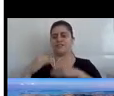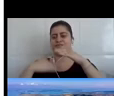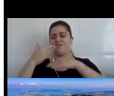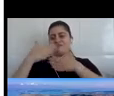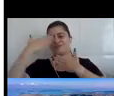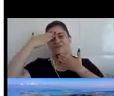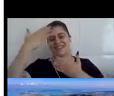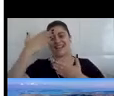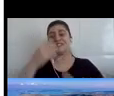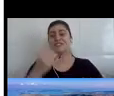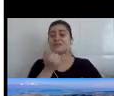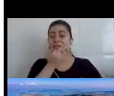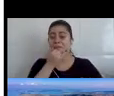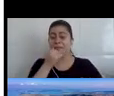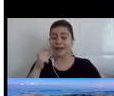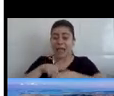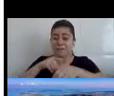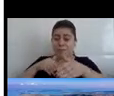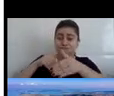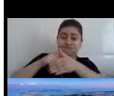por ter extrapolado um pouco o tempo.